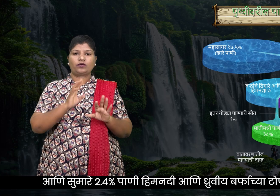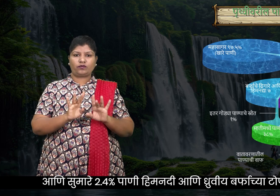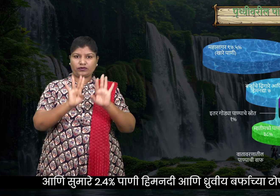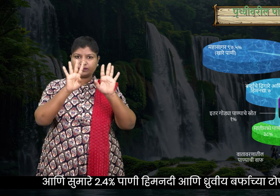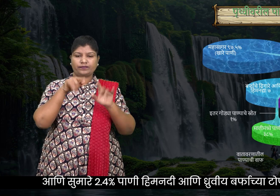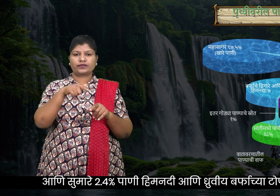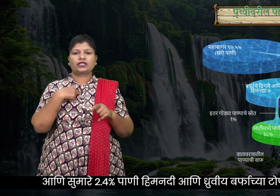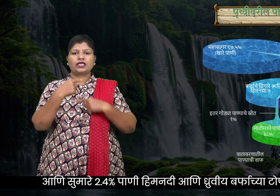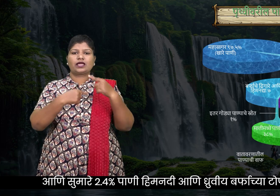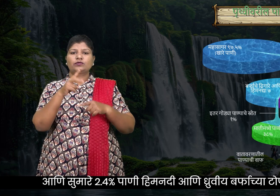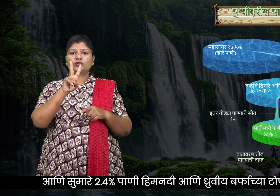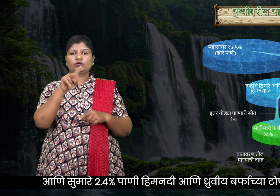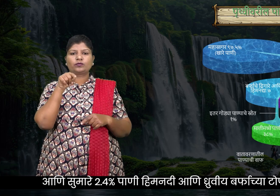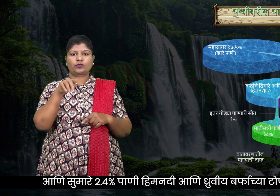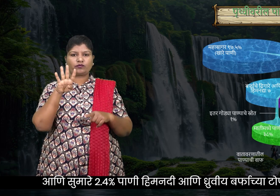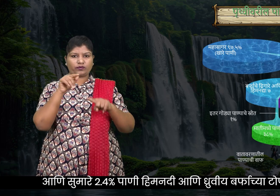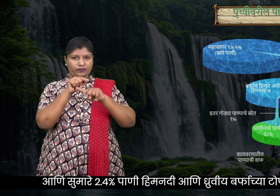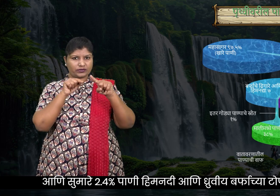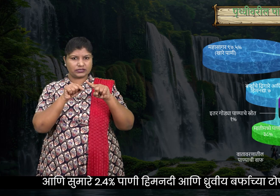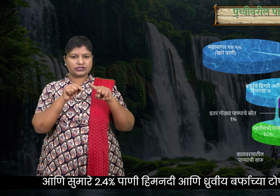ध्रुवीय बर्फाच्या टोप्यांमध्ये आढळते.